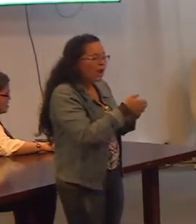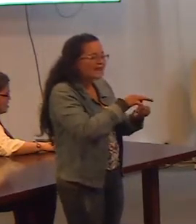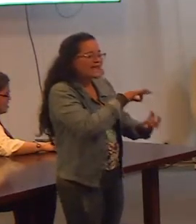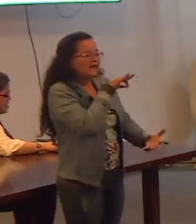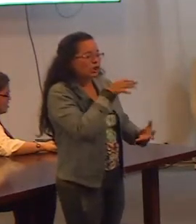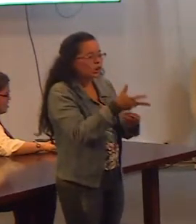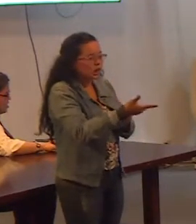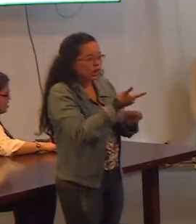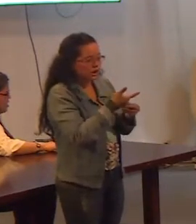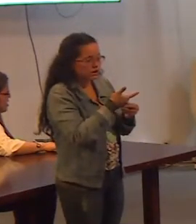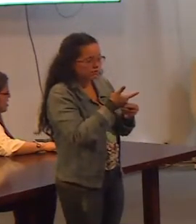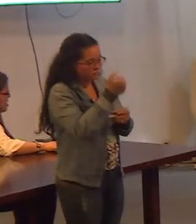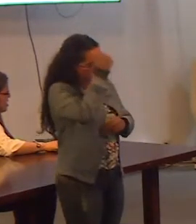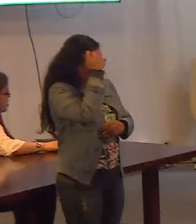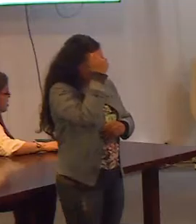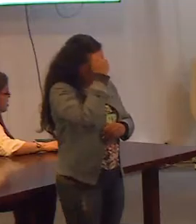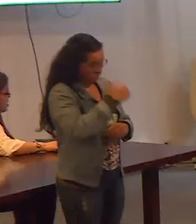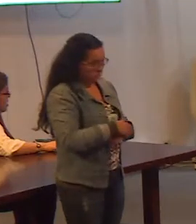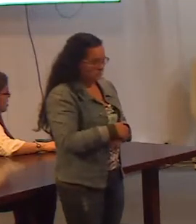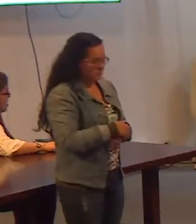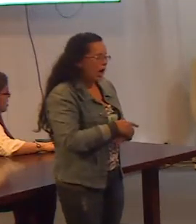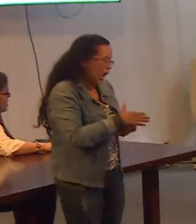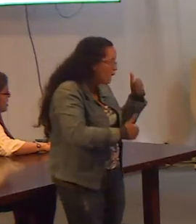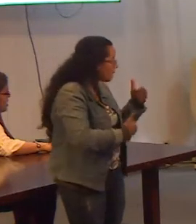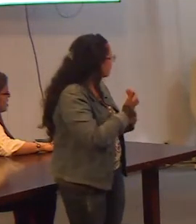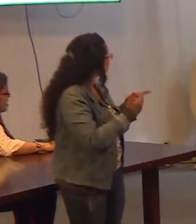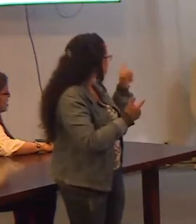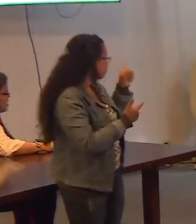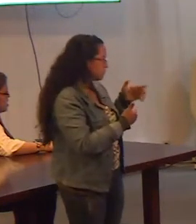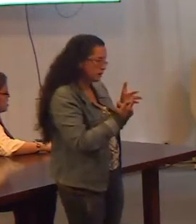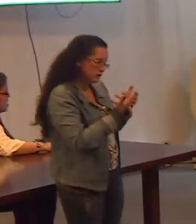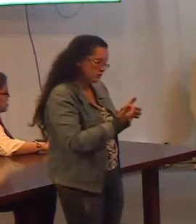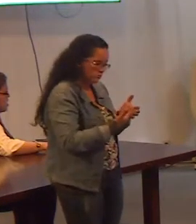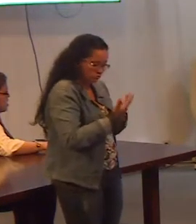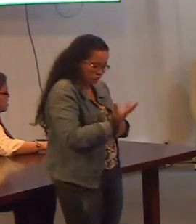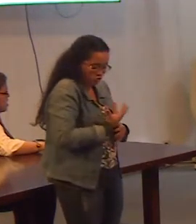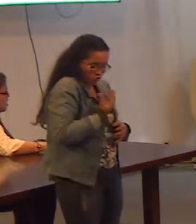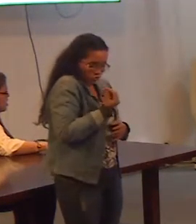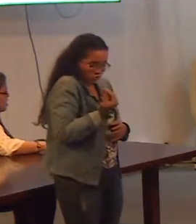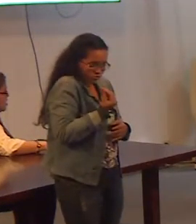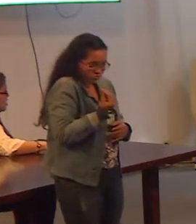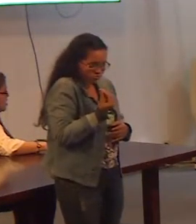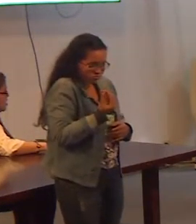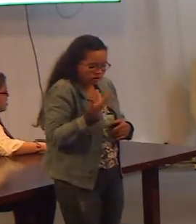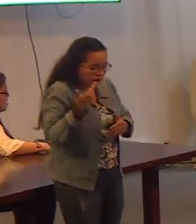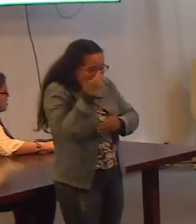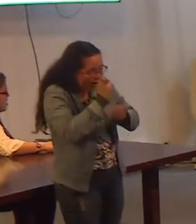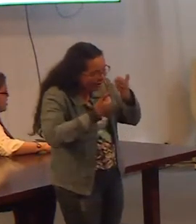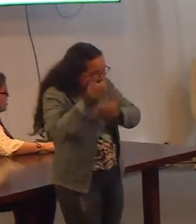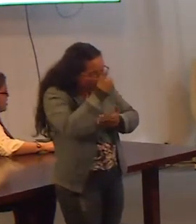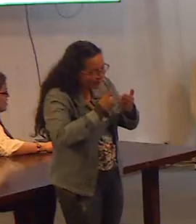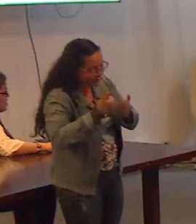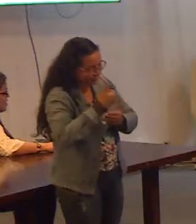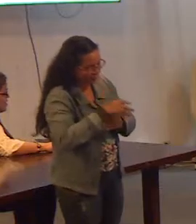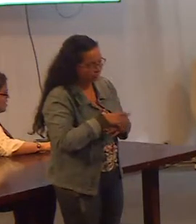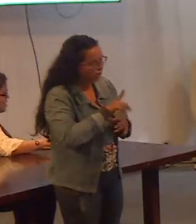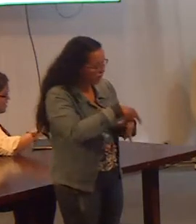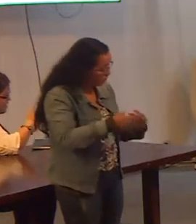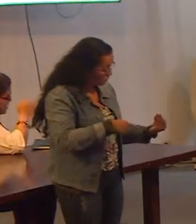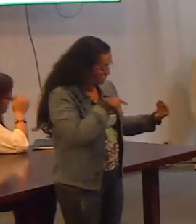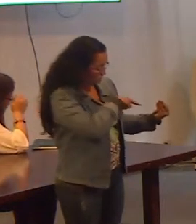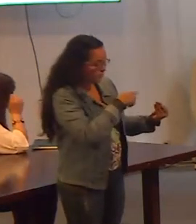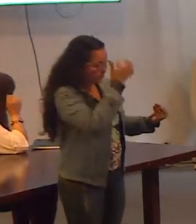en formación? Comenzamos con nosotros porque pues era el análisis que hacíamos de lo que veíamos allá. Entonces también de los profesionales,